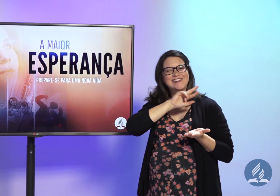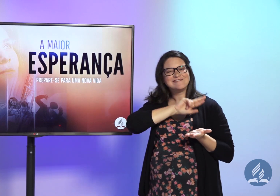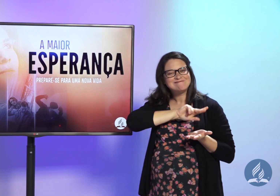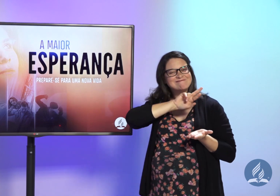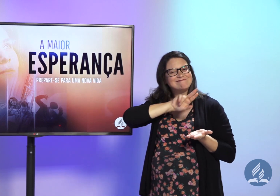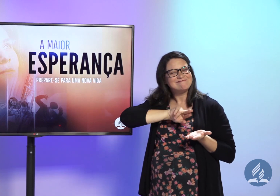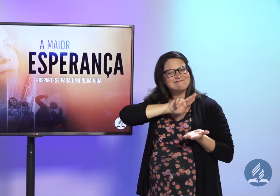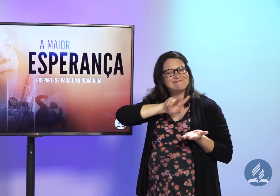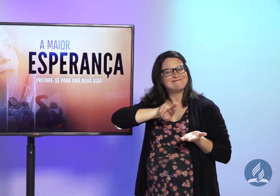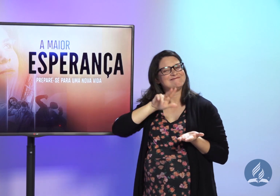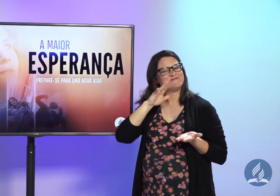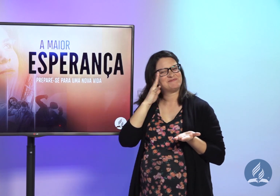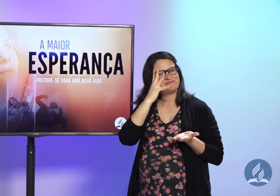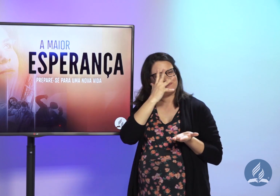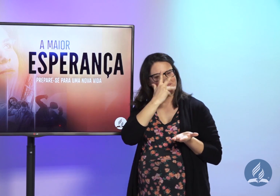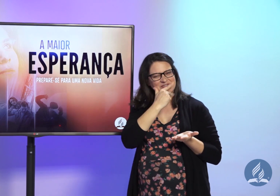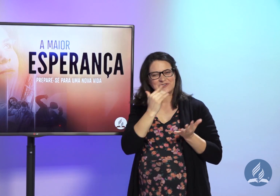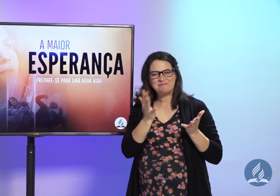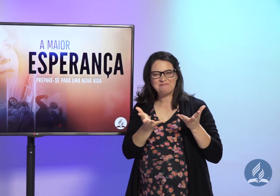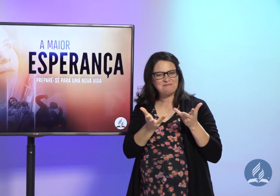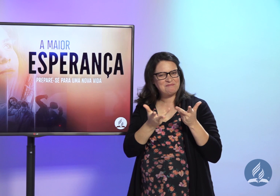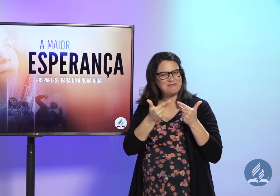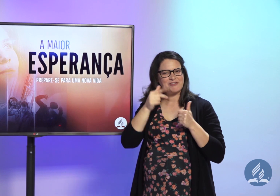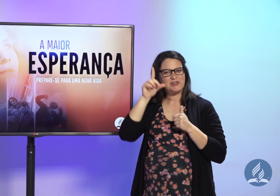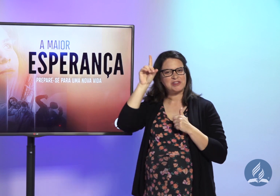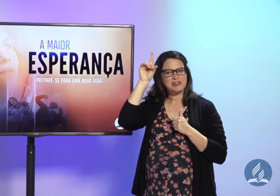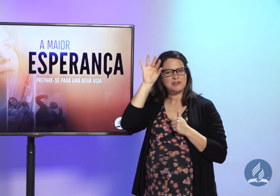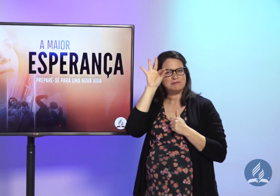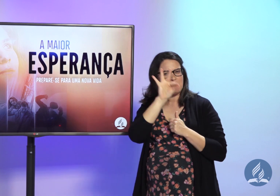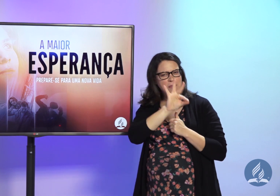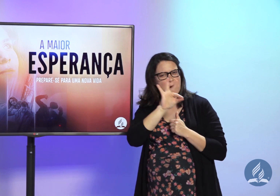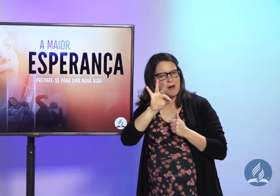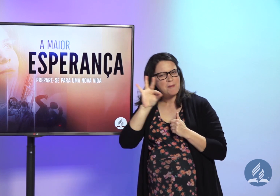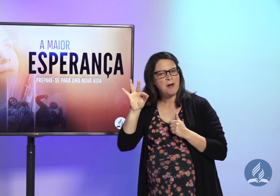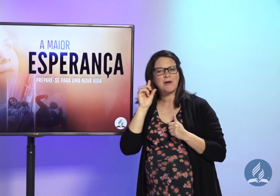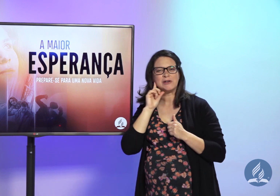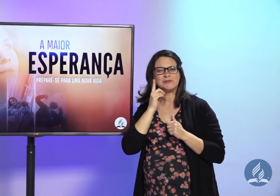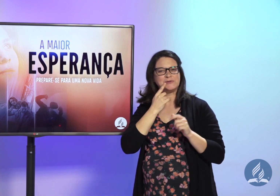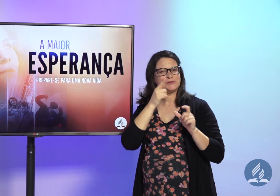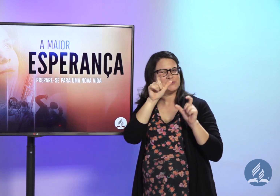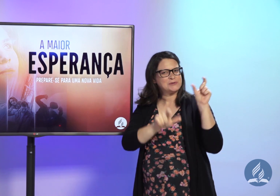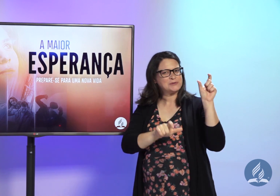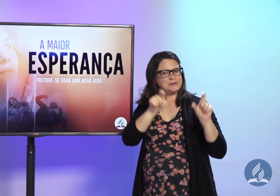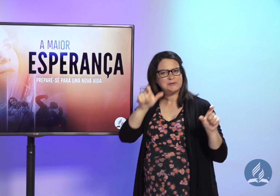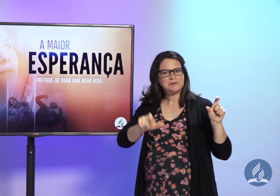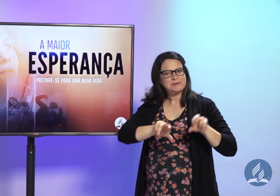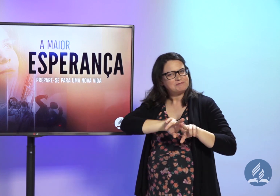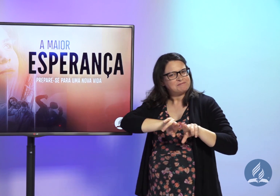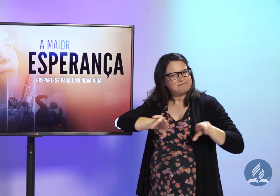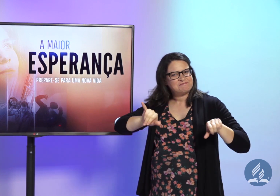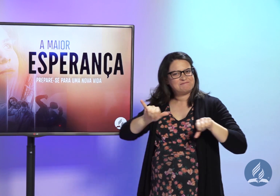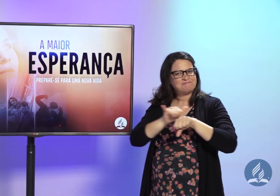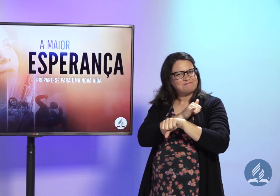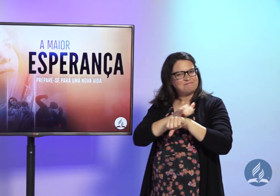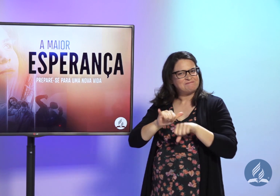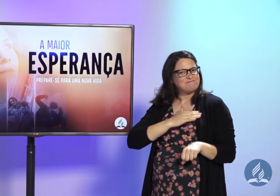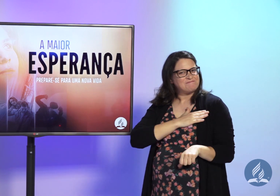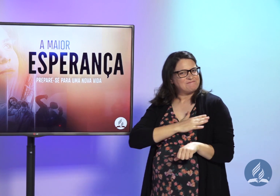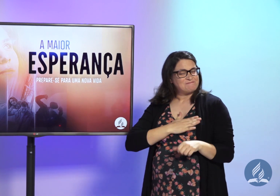história dessas muitas histórias maravilhosas e bonitas de como o Espírito Santo de Deus tem trabalhado na vida dos surdos, utilizando